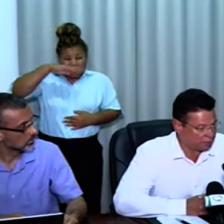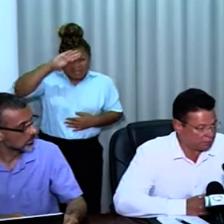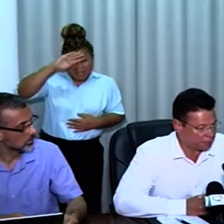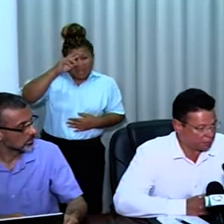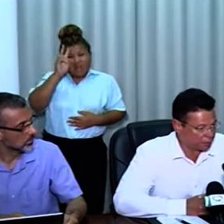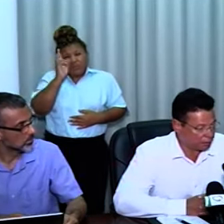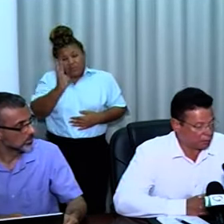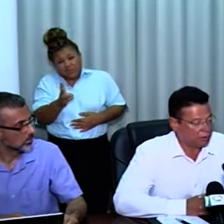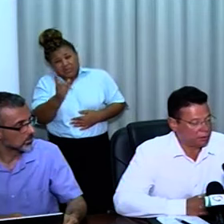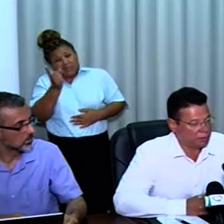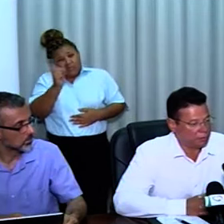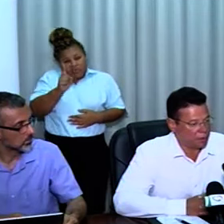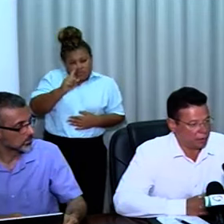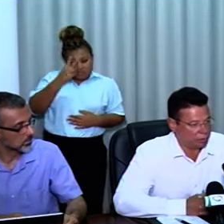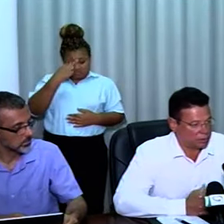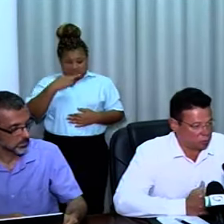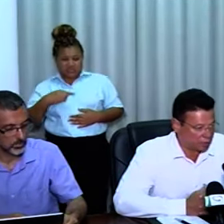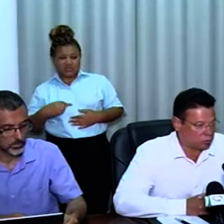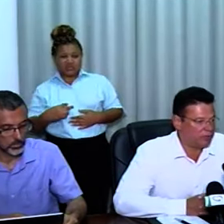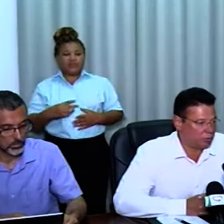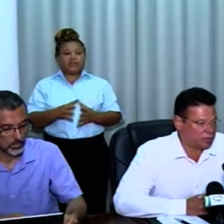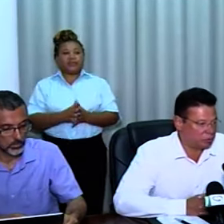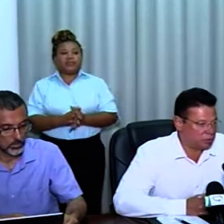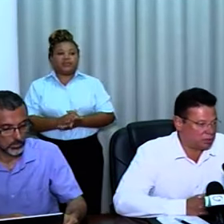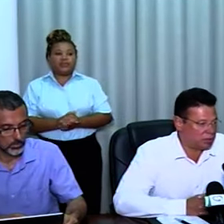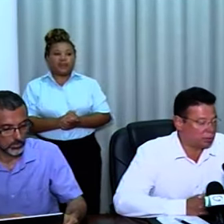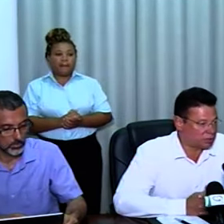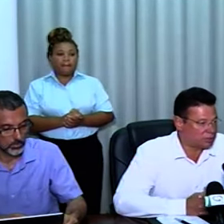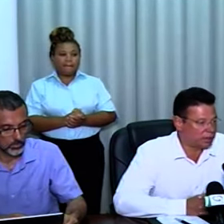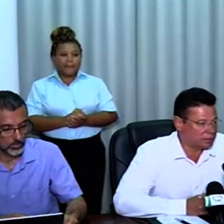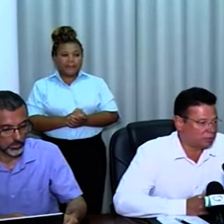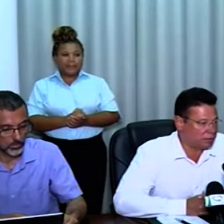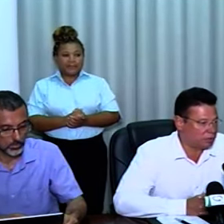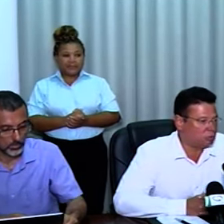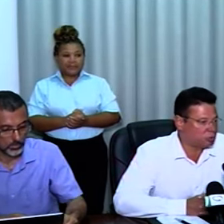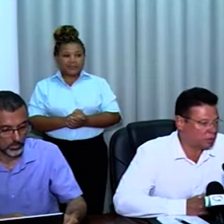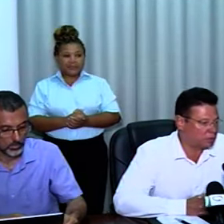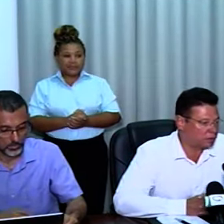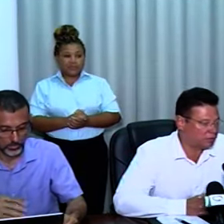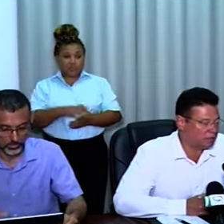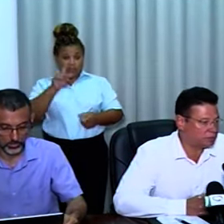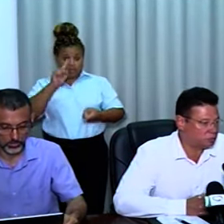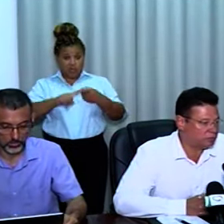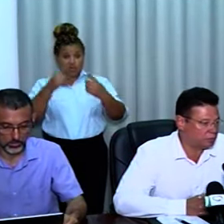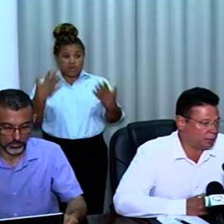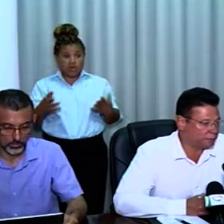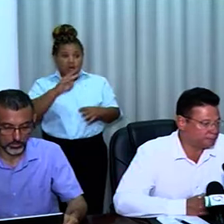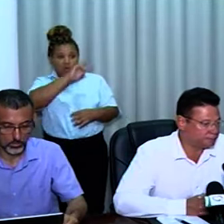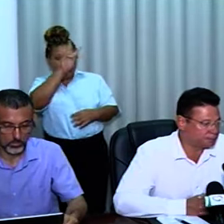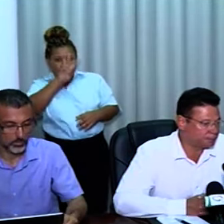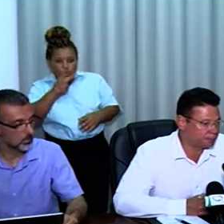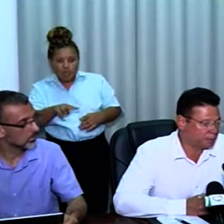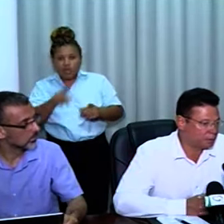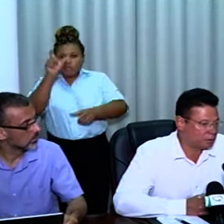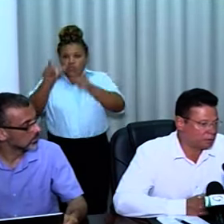minime. Par contre, c'est pour ça que nous faisons contact tracing à cause de ce risque minime qui nous besoin de faire suivi. Il